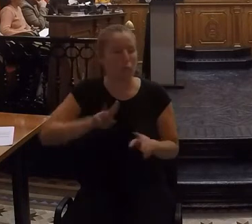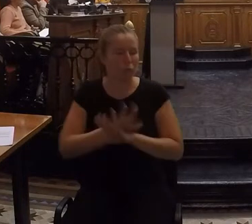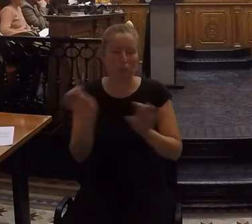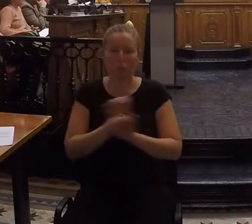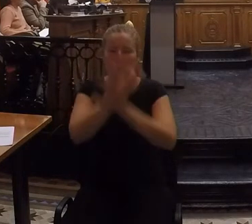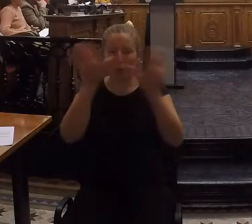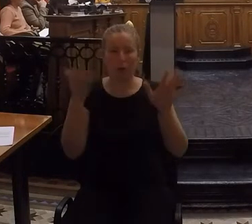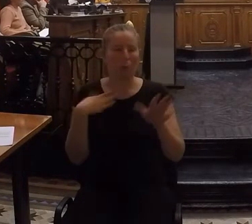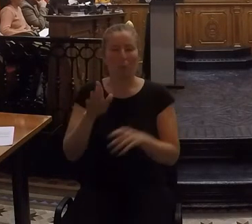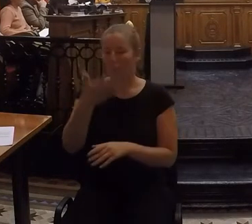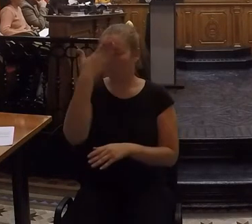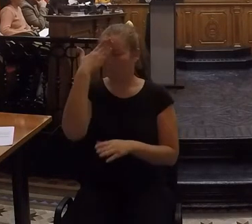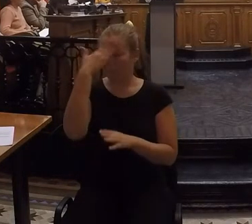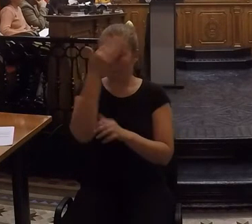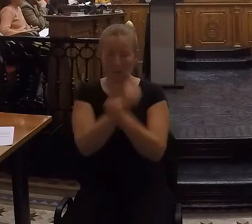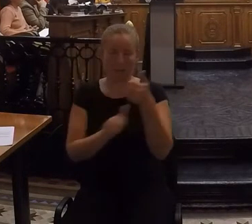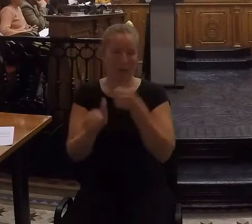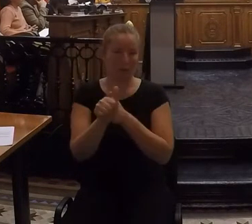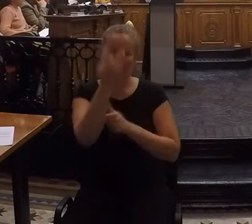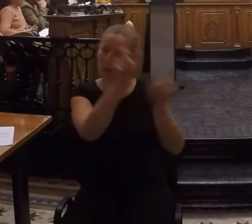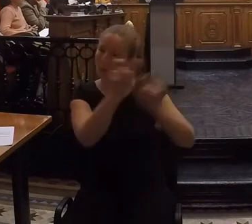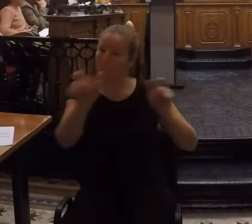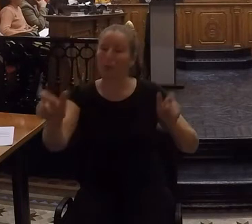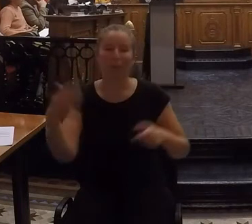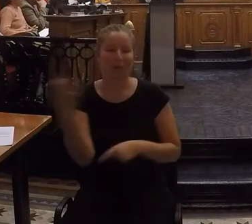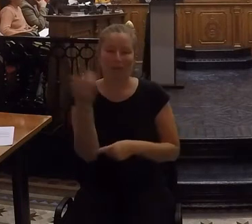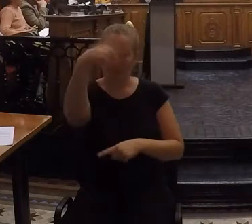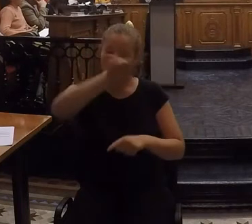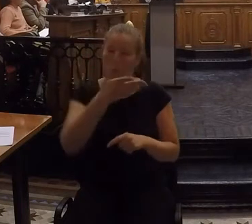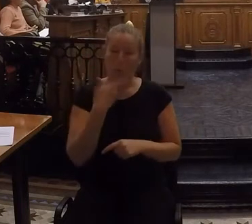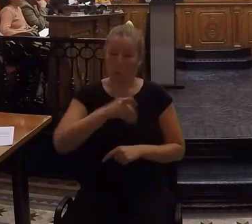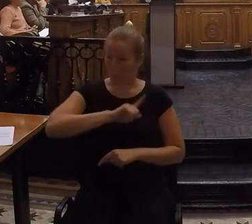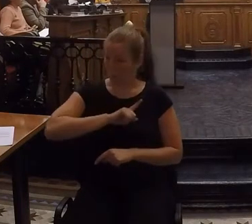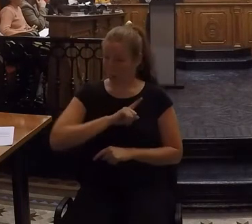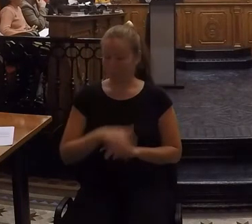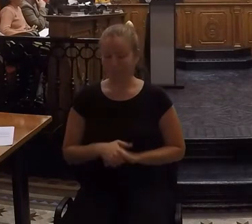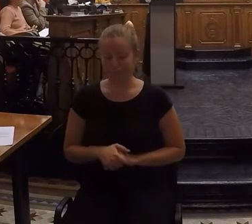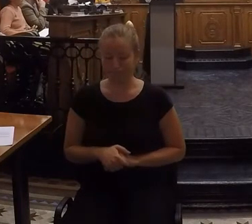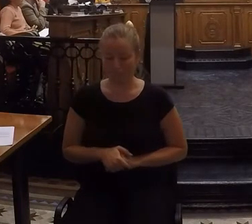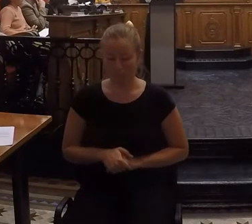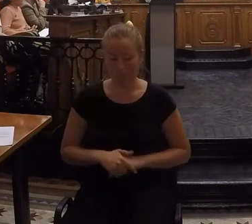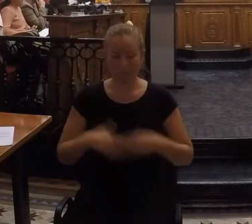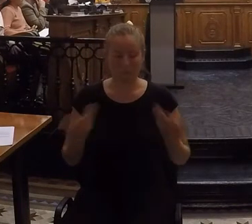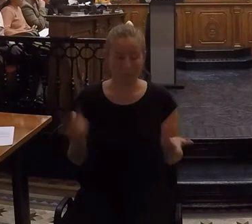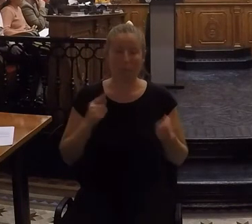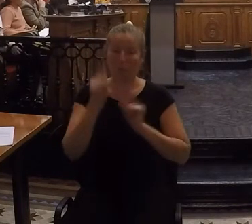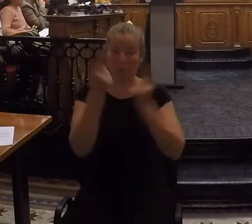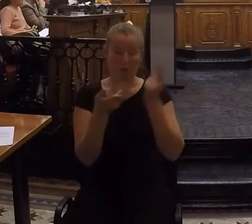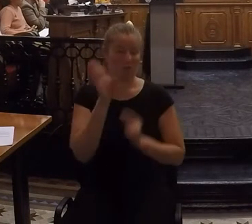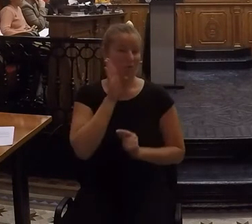la ciudadanía debe saber cuáles son las nuestras. Decía en el debate de presupuestos que se trata de un presupuesto